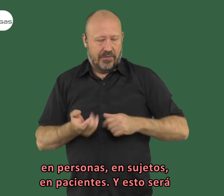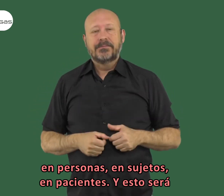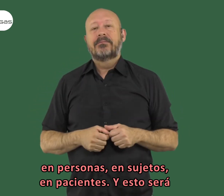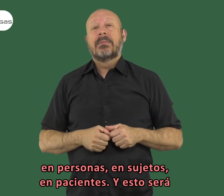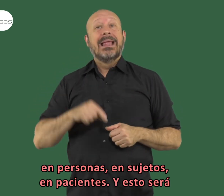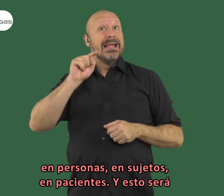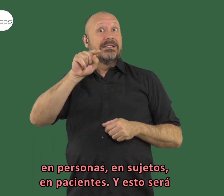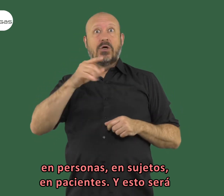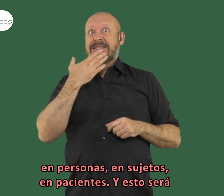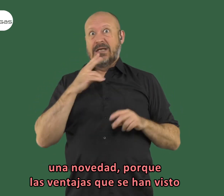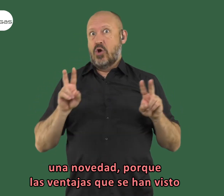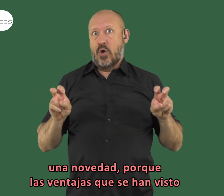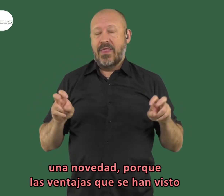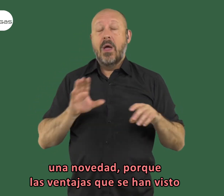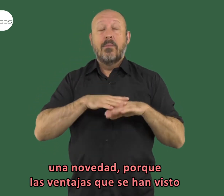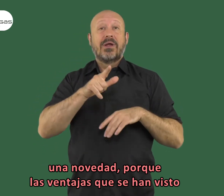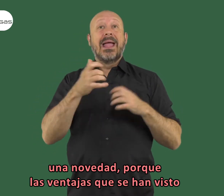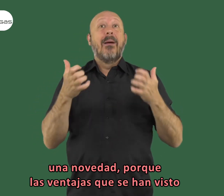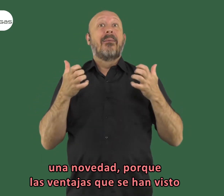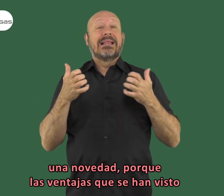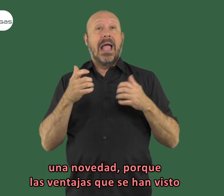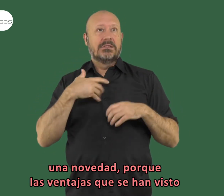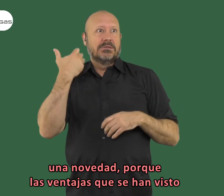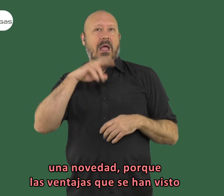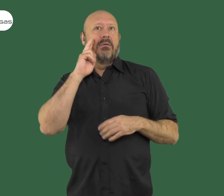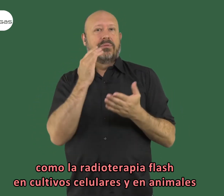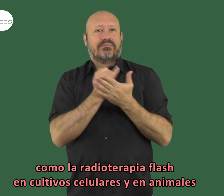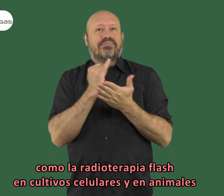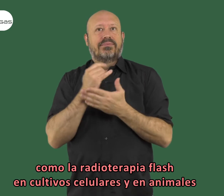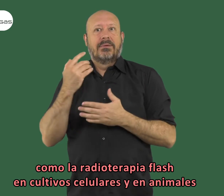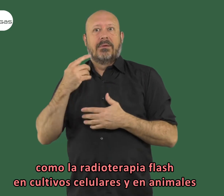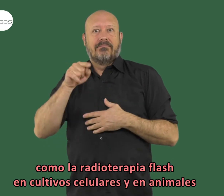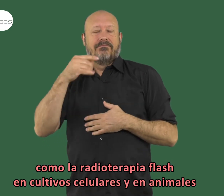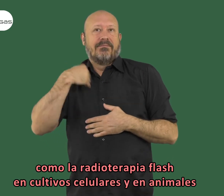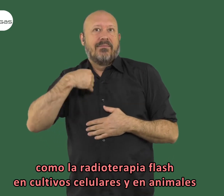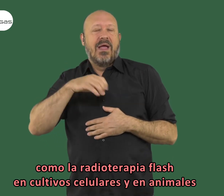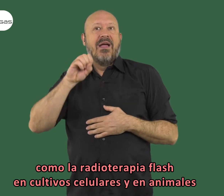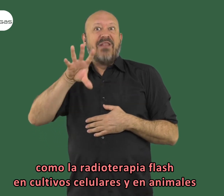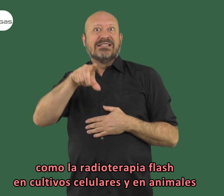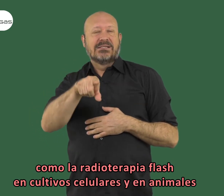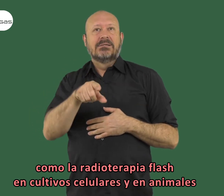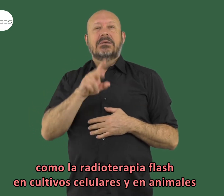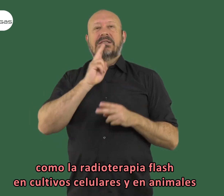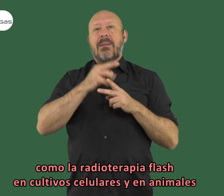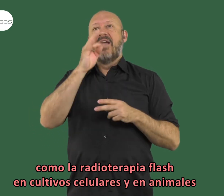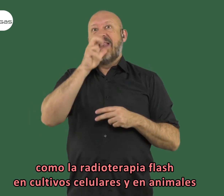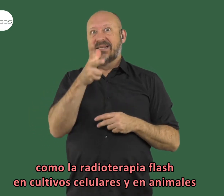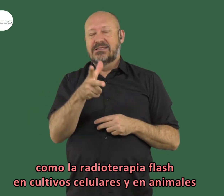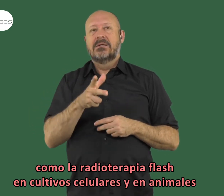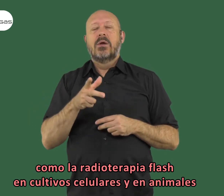en pacientes. Y esto será una novedad porque las ventajas que se han visto con la radioterapia